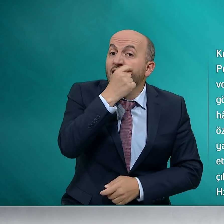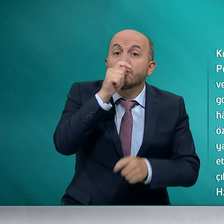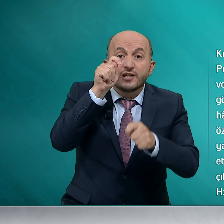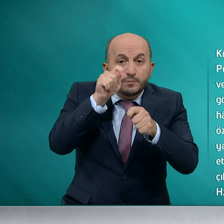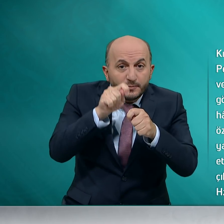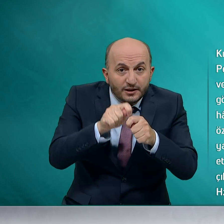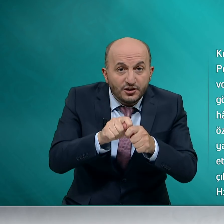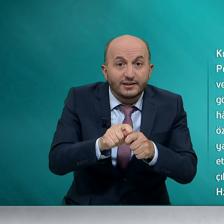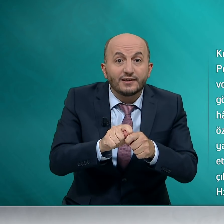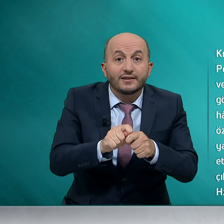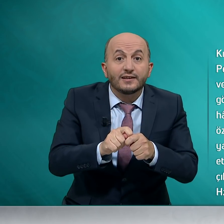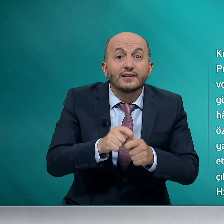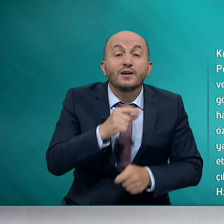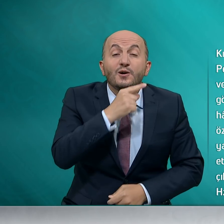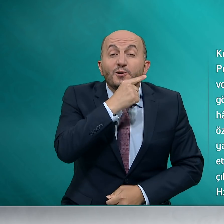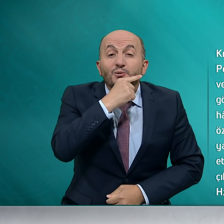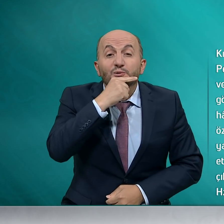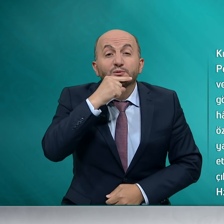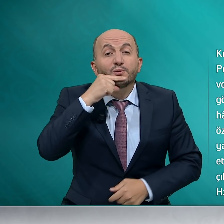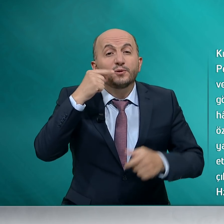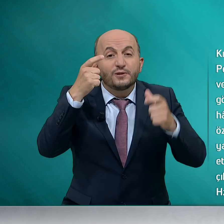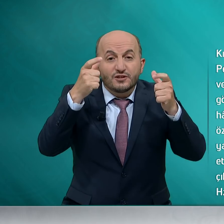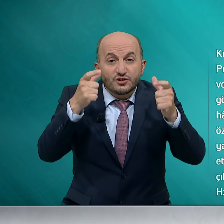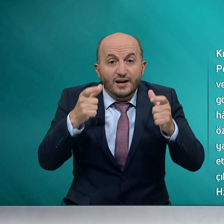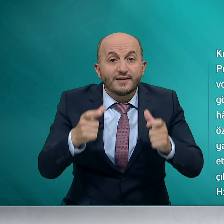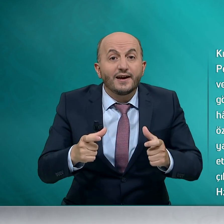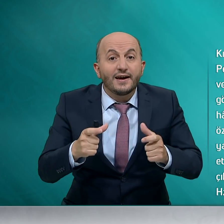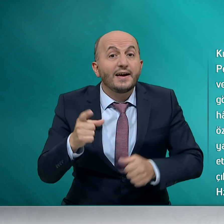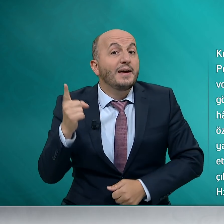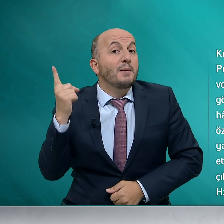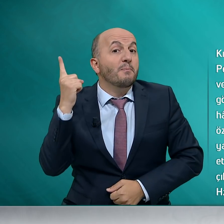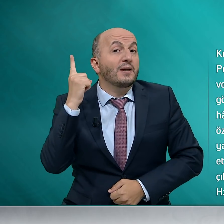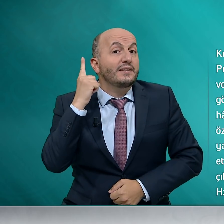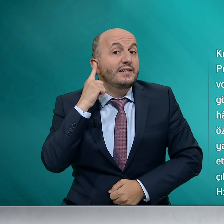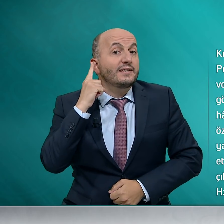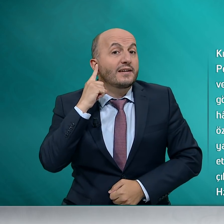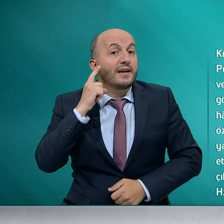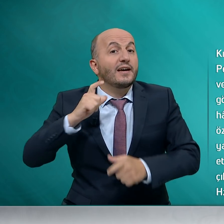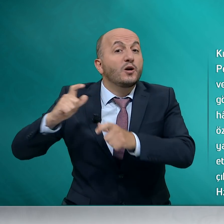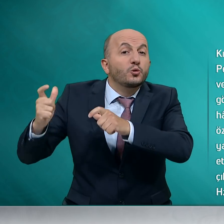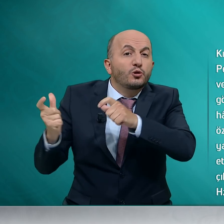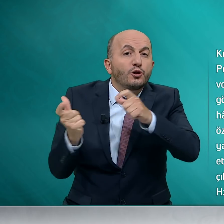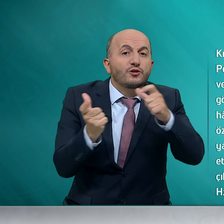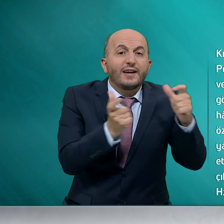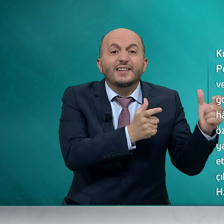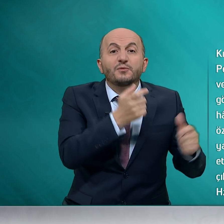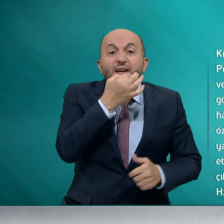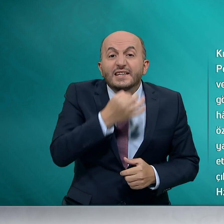kolayca yapabilecekleri huzurlu bir şehre, Medine'ye göç etme